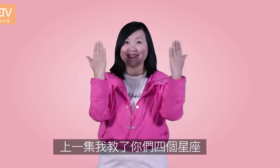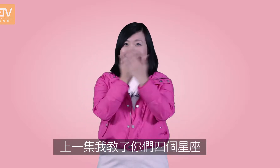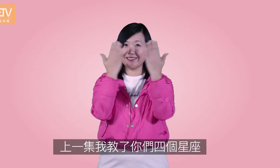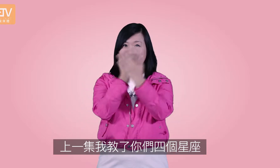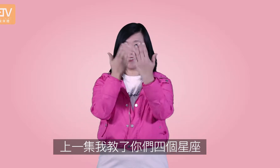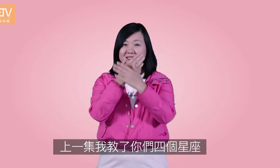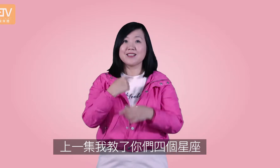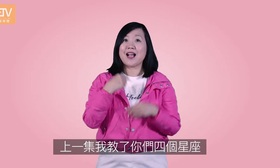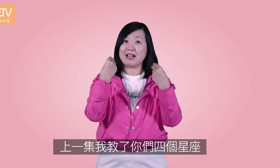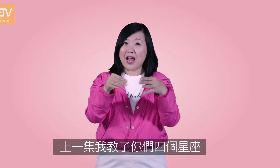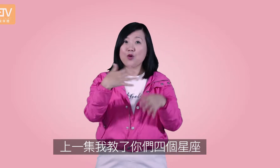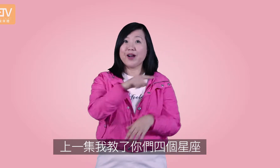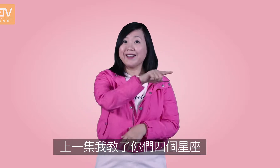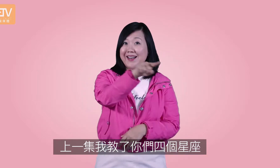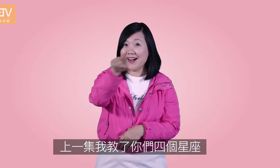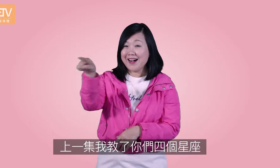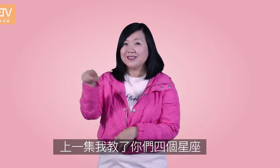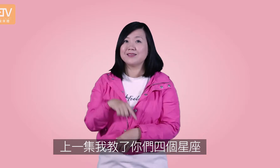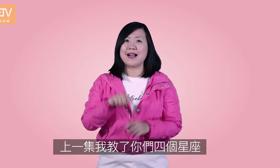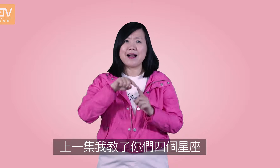上集我教了你们四个星座，